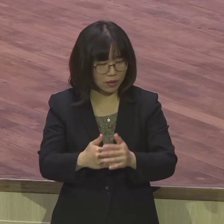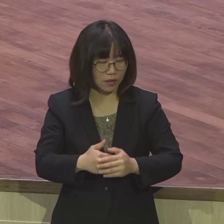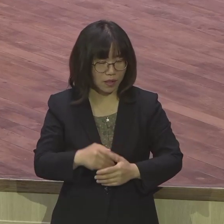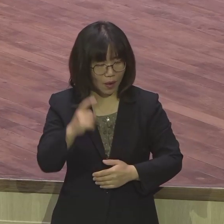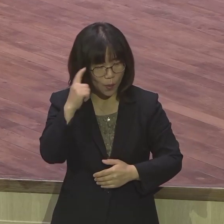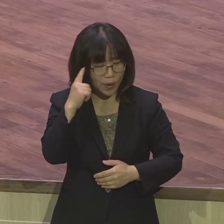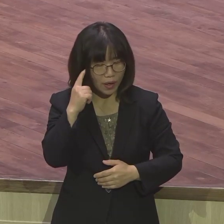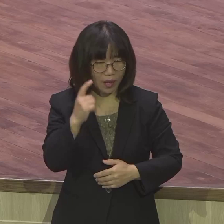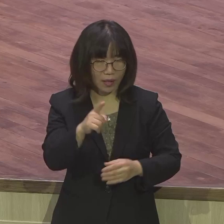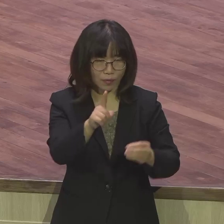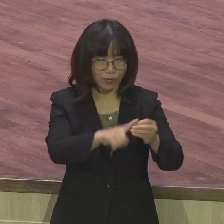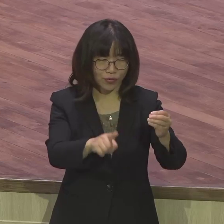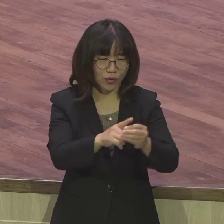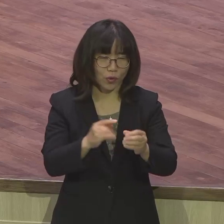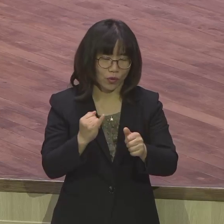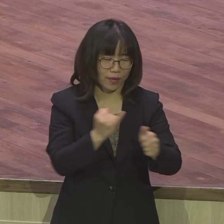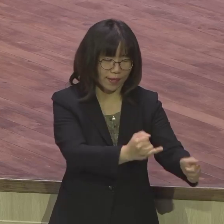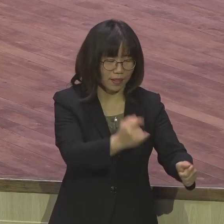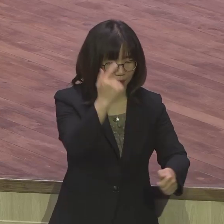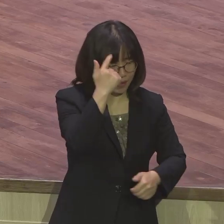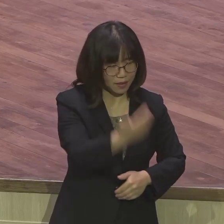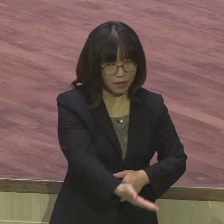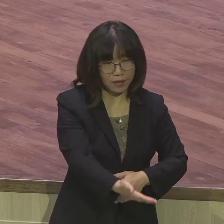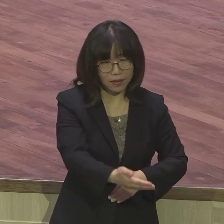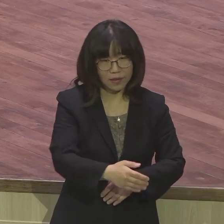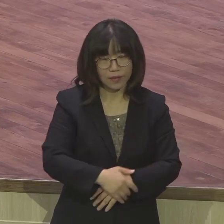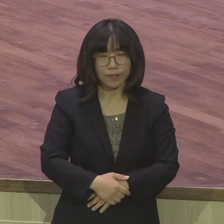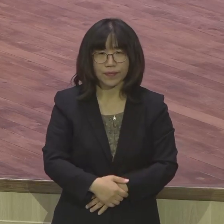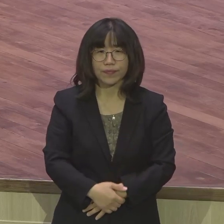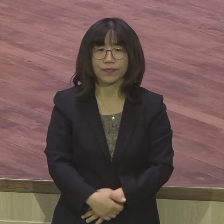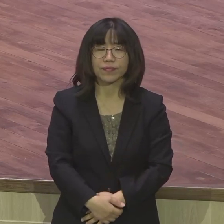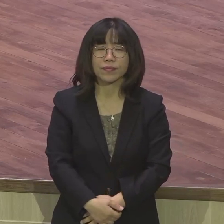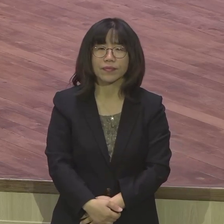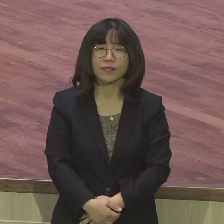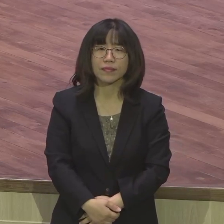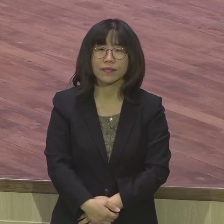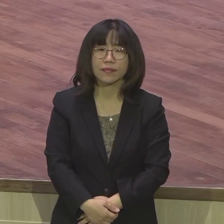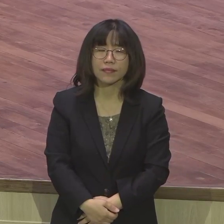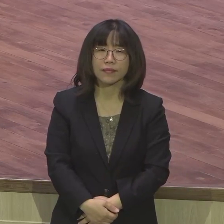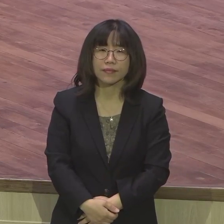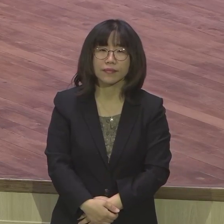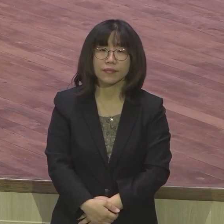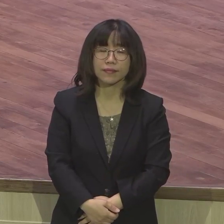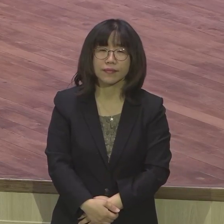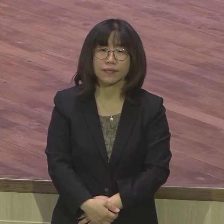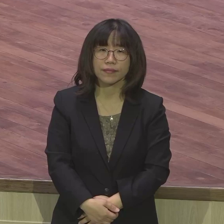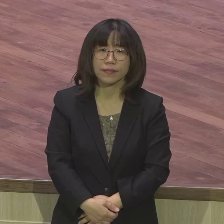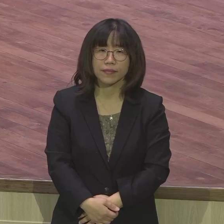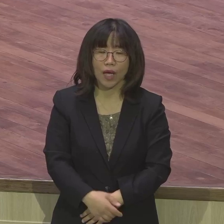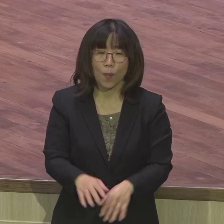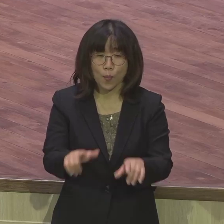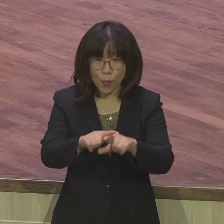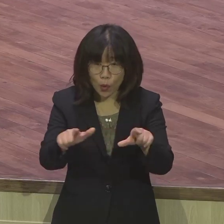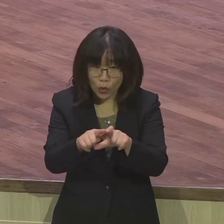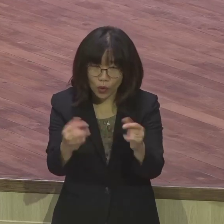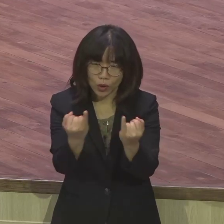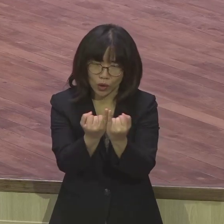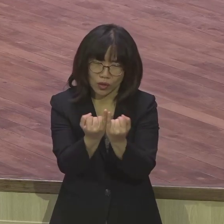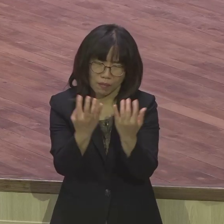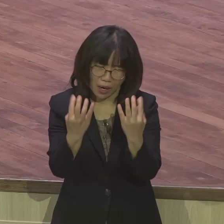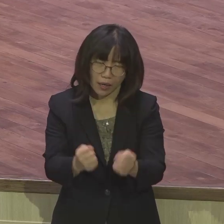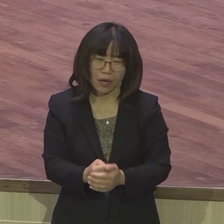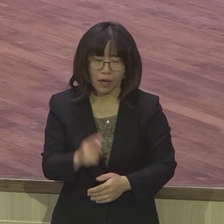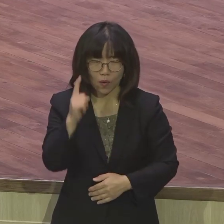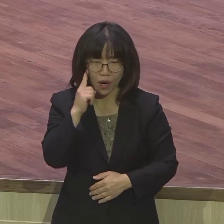운명과 사주팔자와 재앙을 가지고 우리에게 들어올 수가 없는데 그런 분들이 종종 있어요. 여자분들